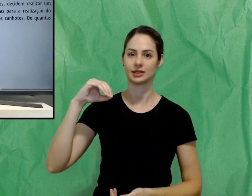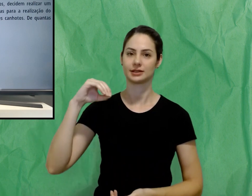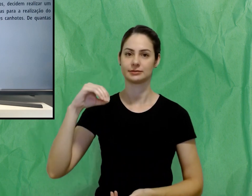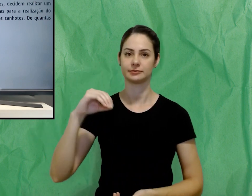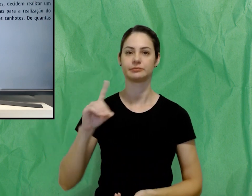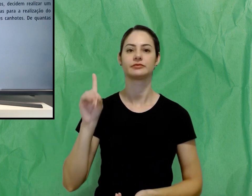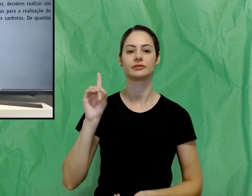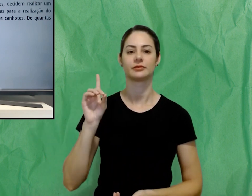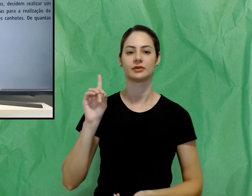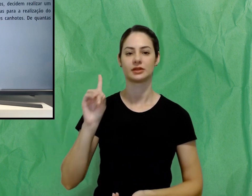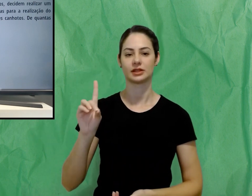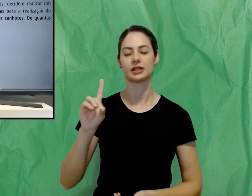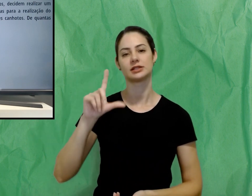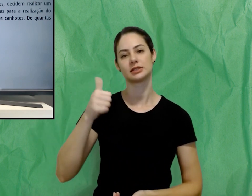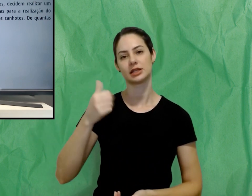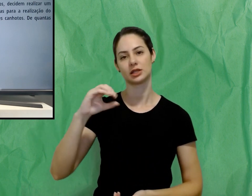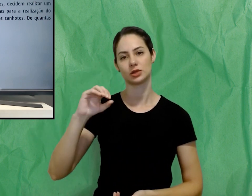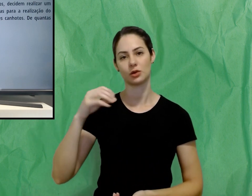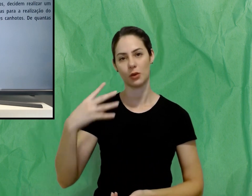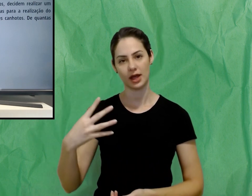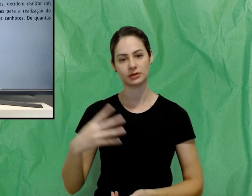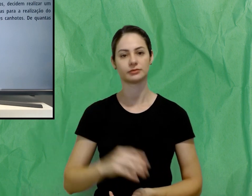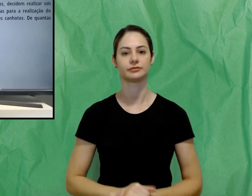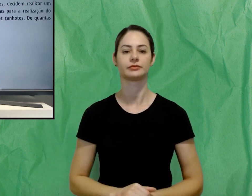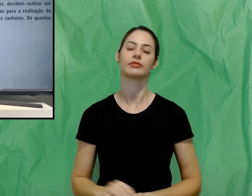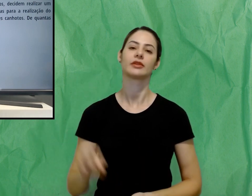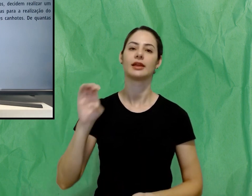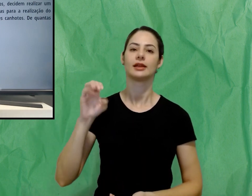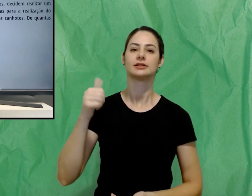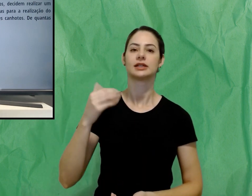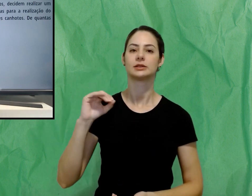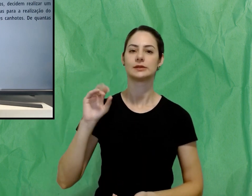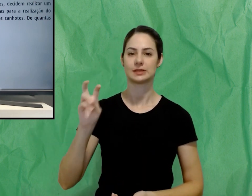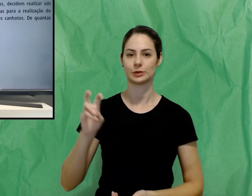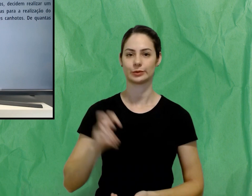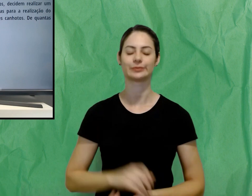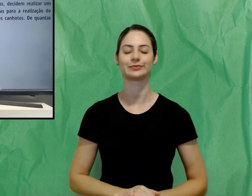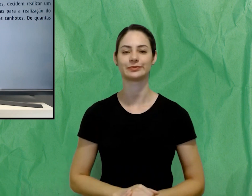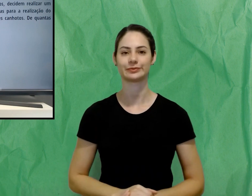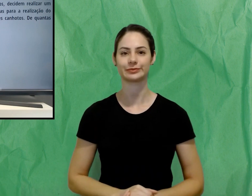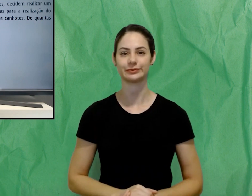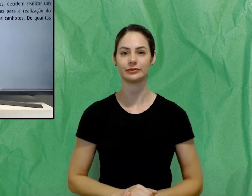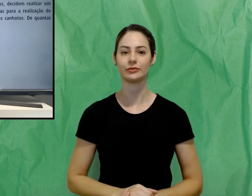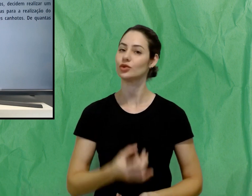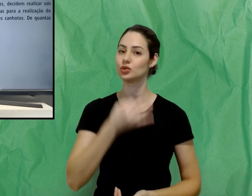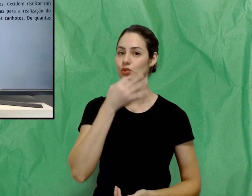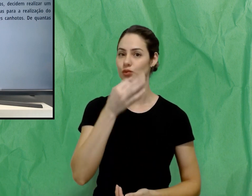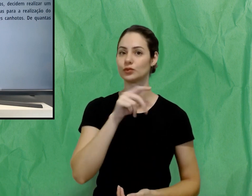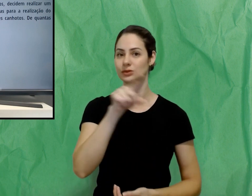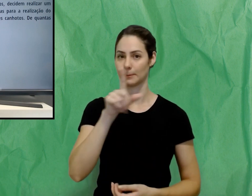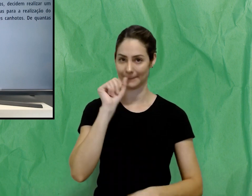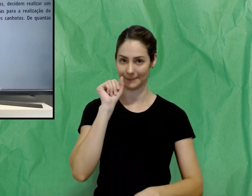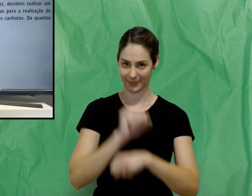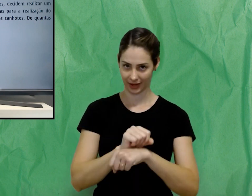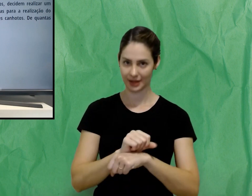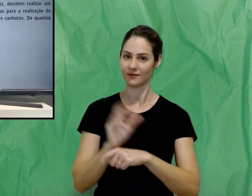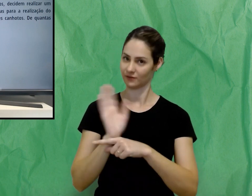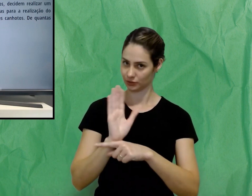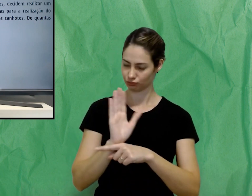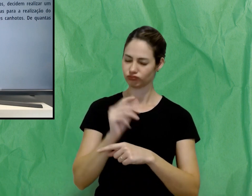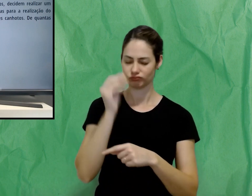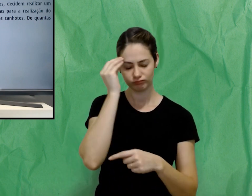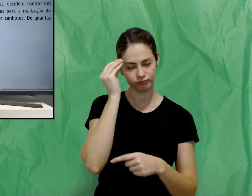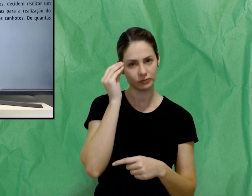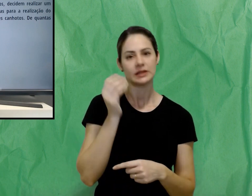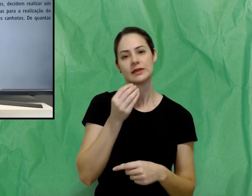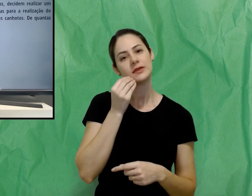D, 104 e alternativa E, 105. Sugiro que você pause o vídeo, tente solucionar